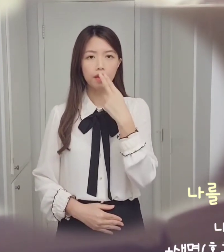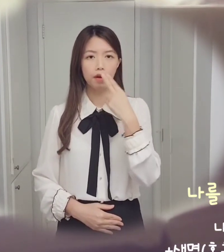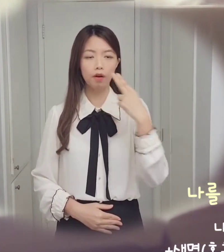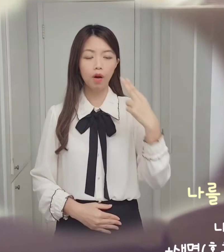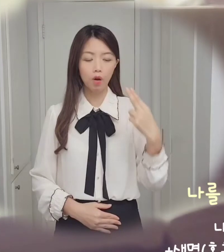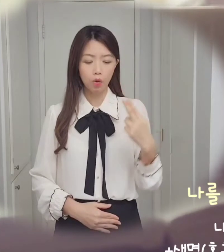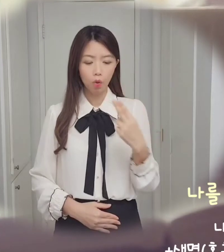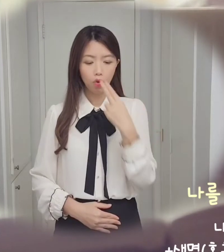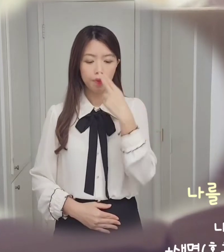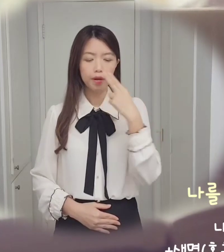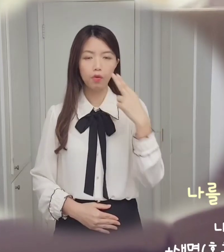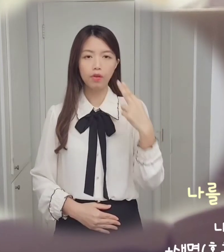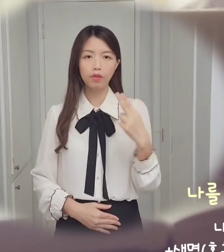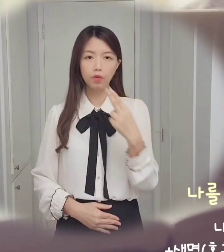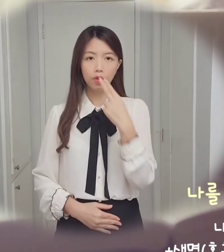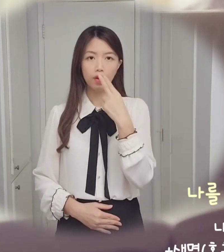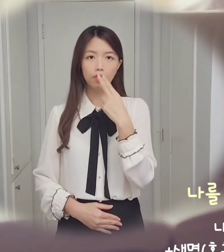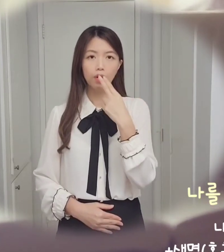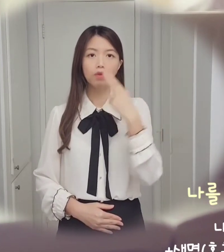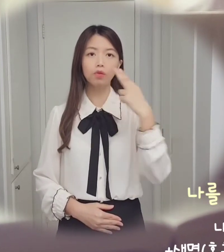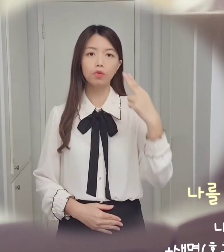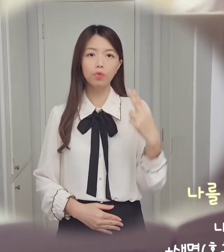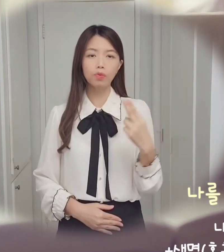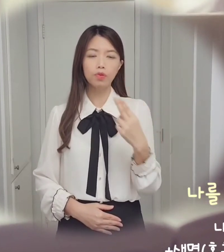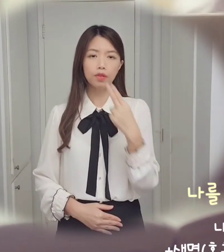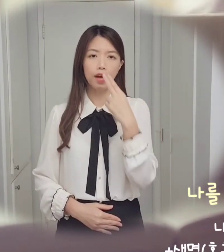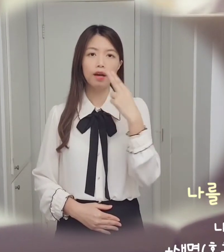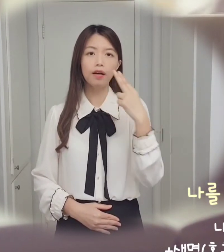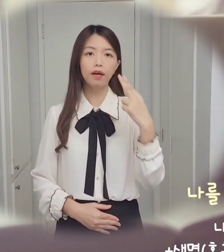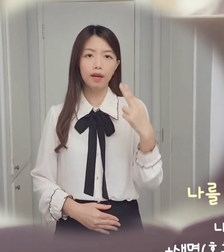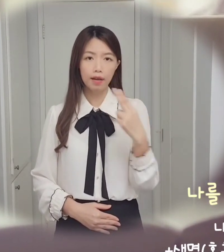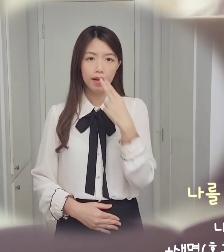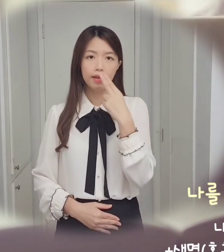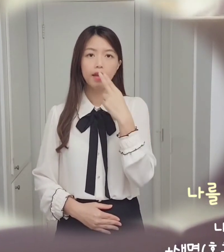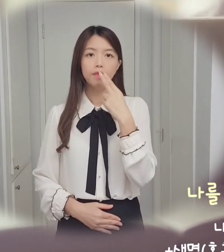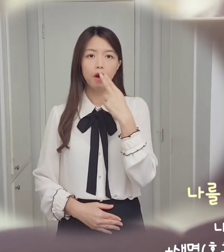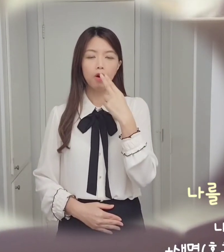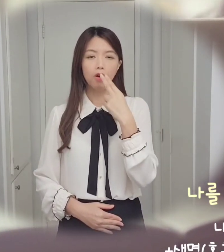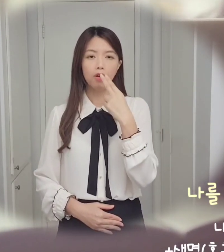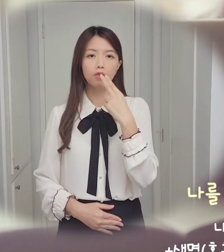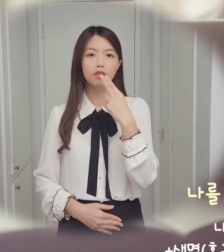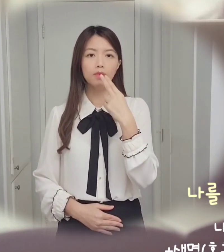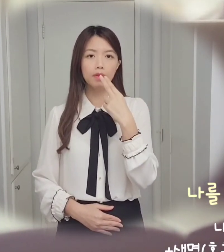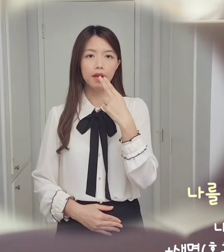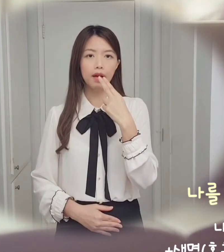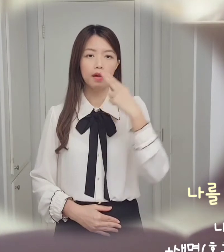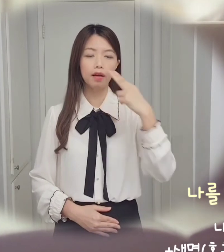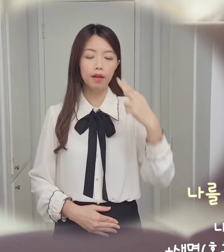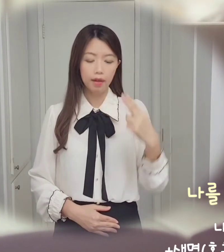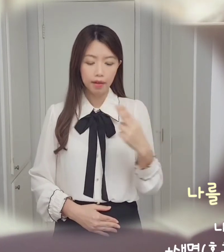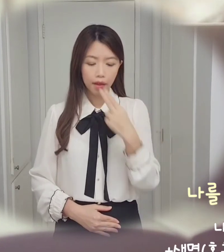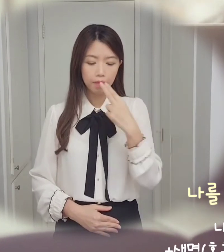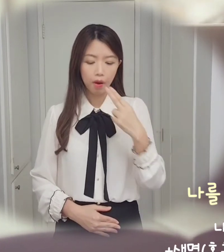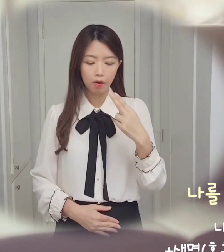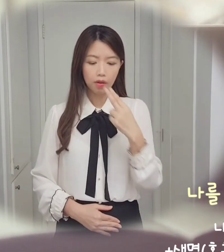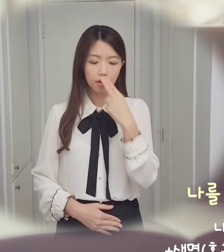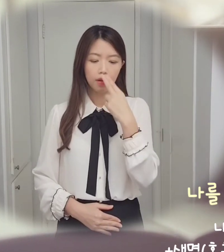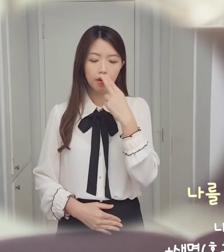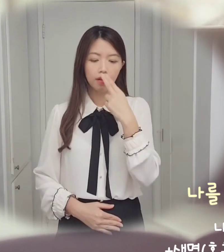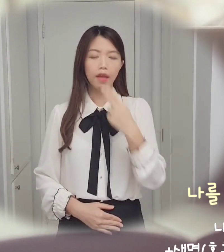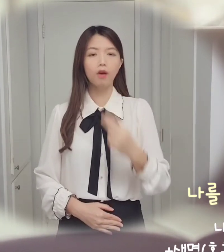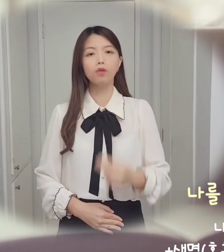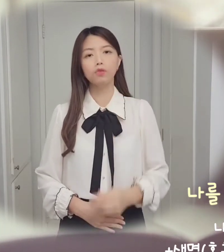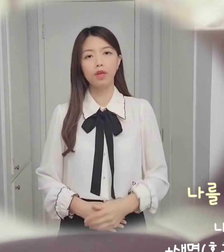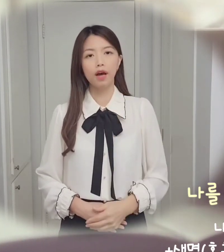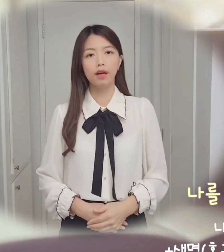표현해 주시면 돼요. 호흡이라고 하는 뜻도 되고요. 그리고 숨 쉬다, 생명 이런 뜻입니다.